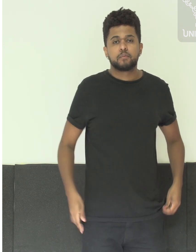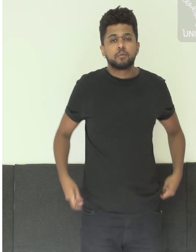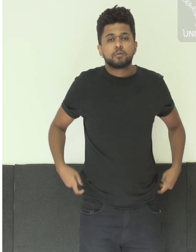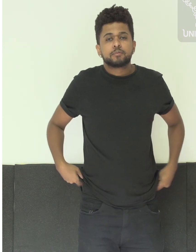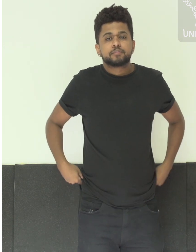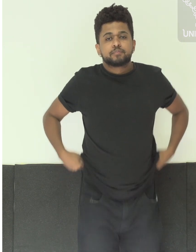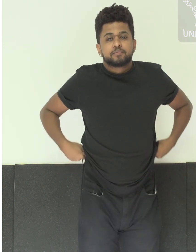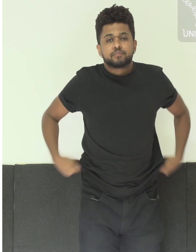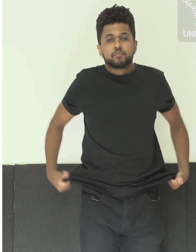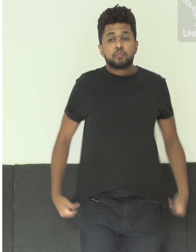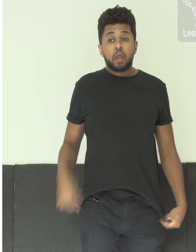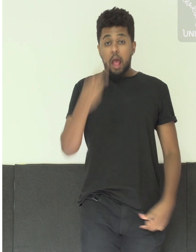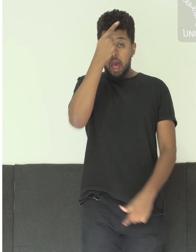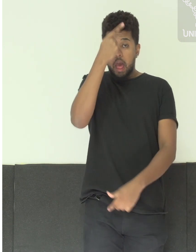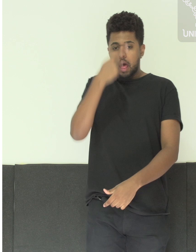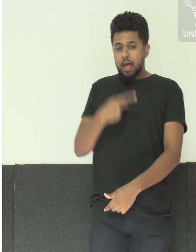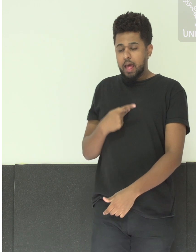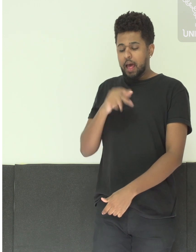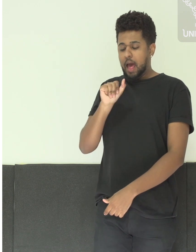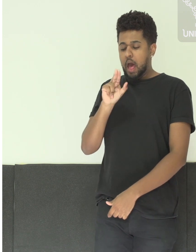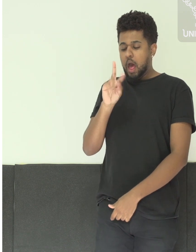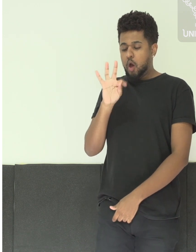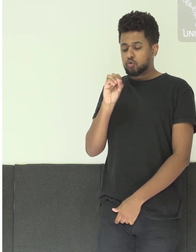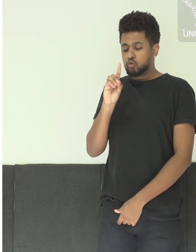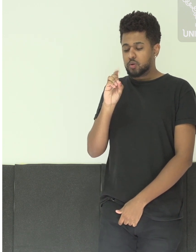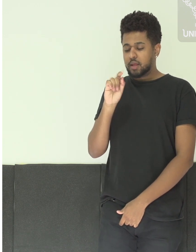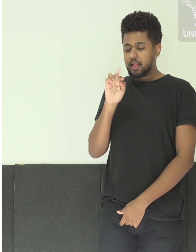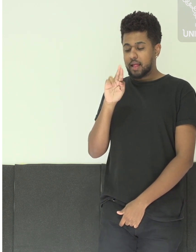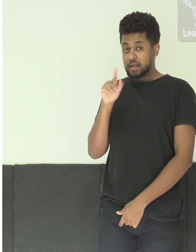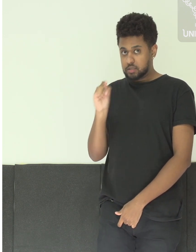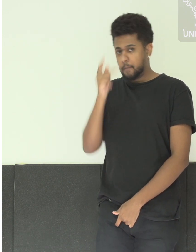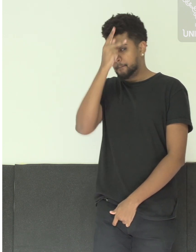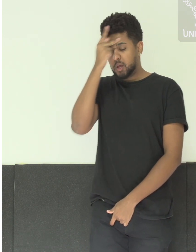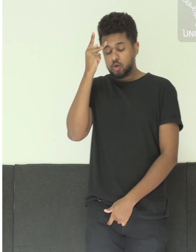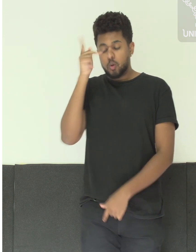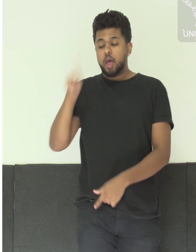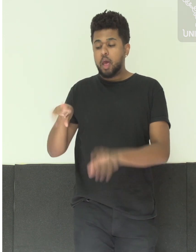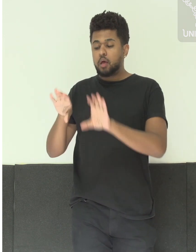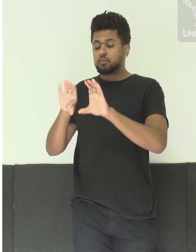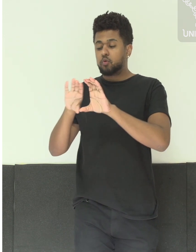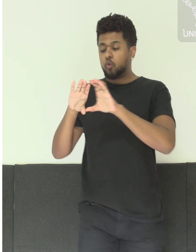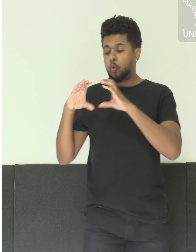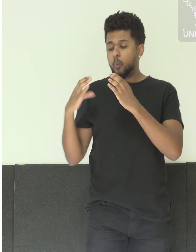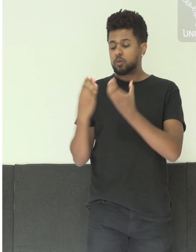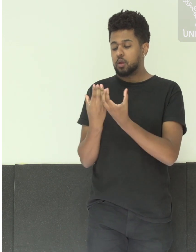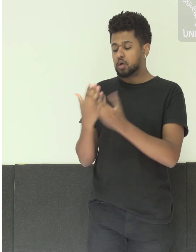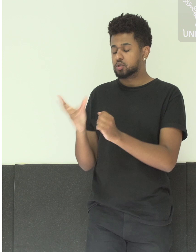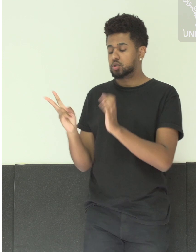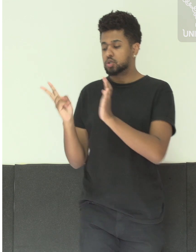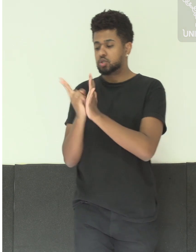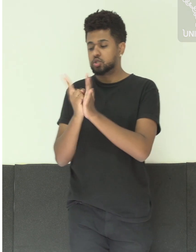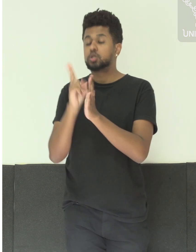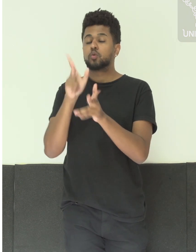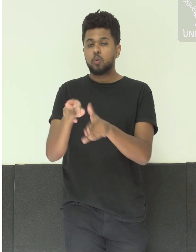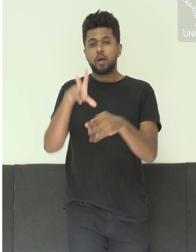7.3.9.1.2 Autodeclaração pelo candidato de pertencimento à comunidade indígena, conforme anexos